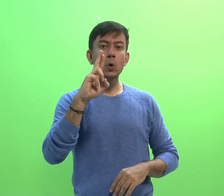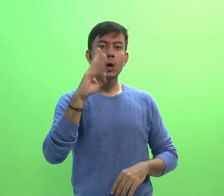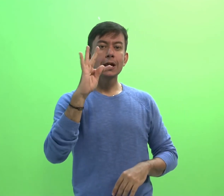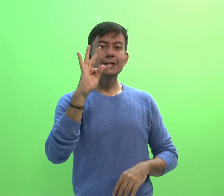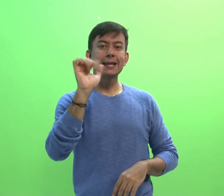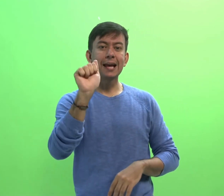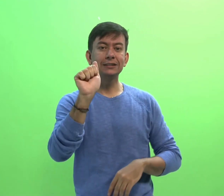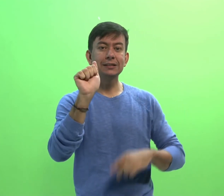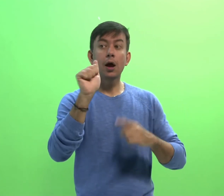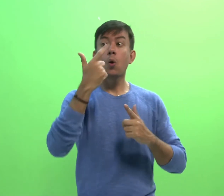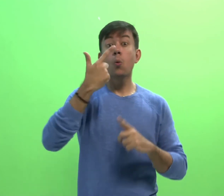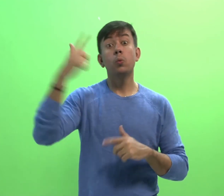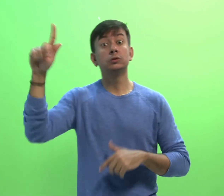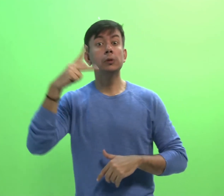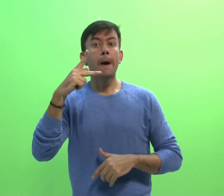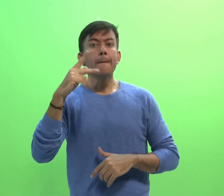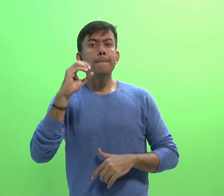fala porta.